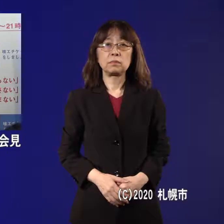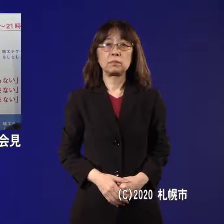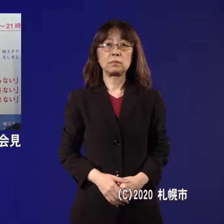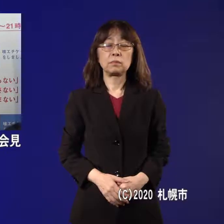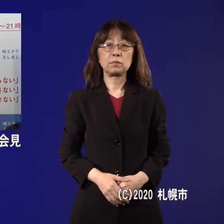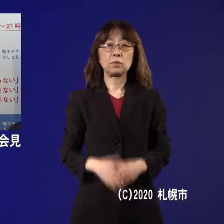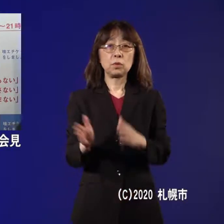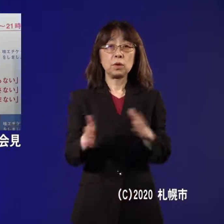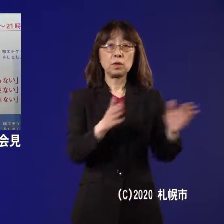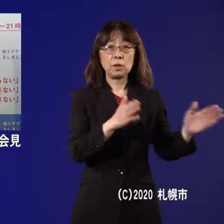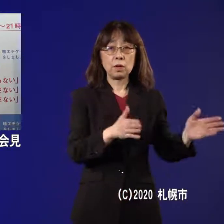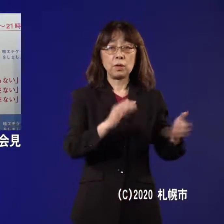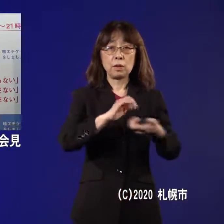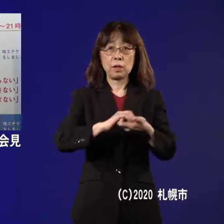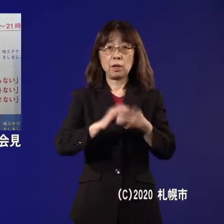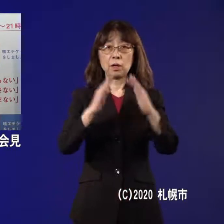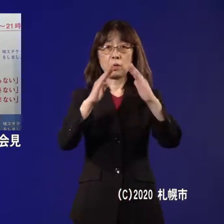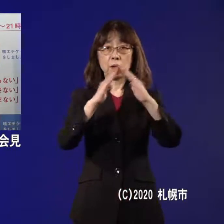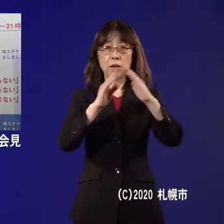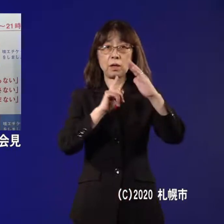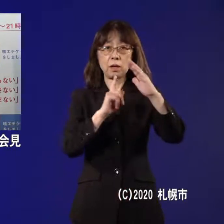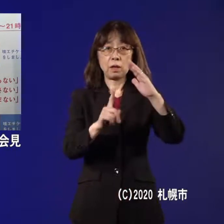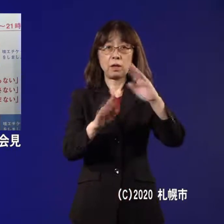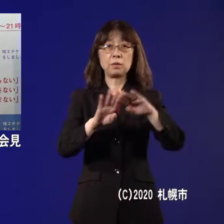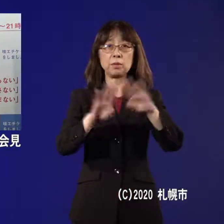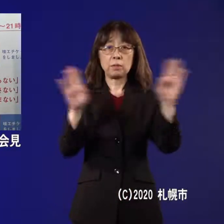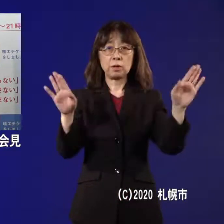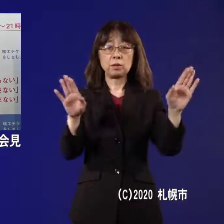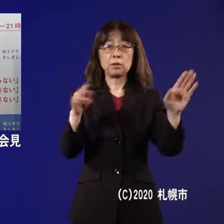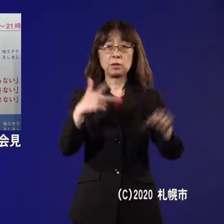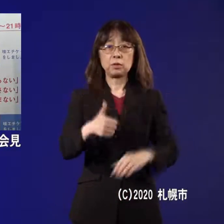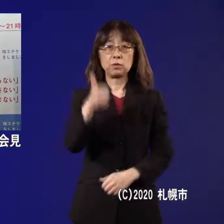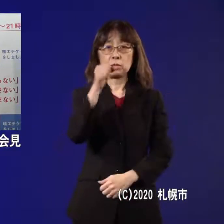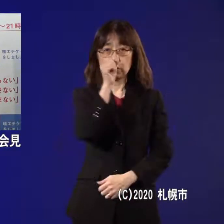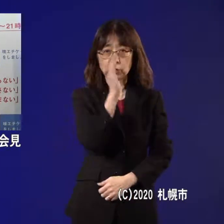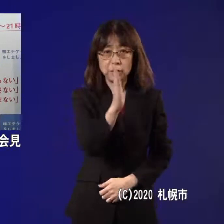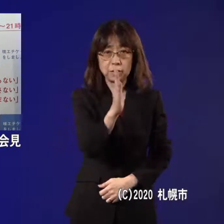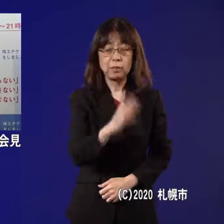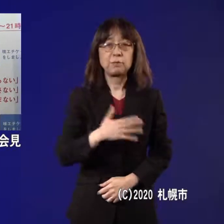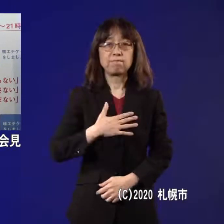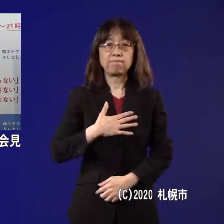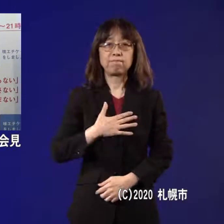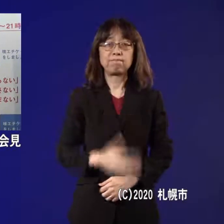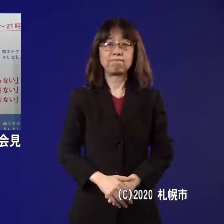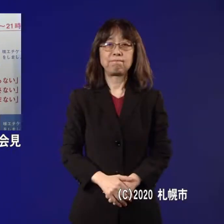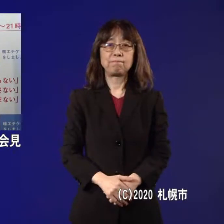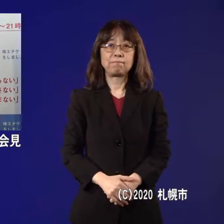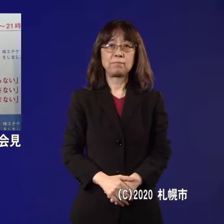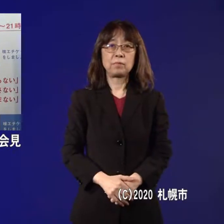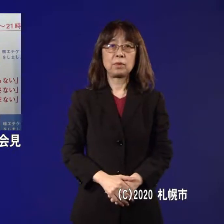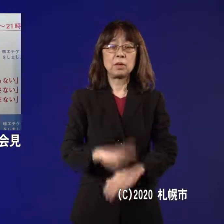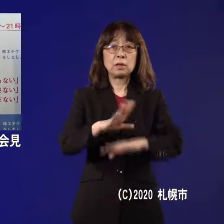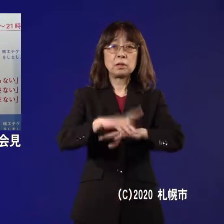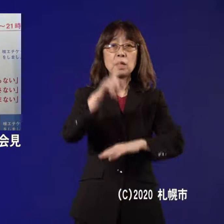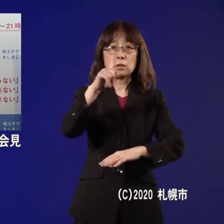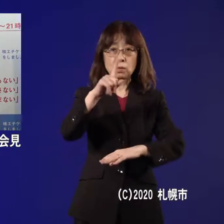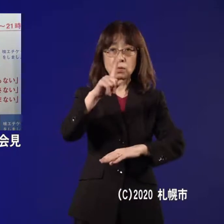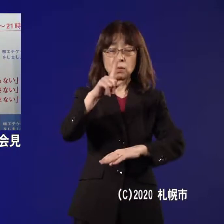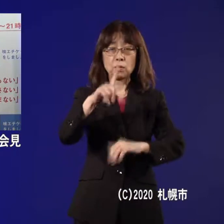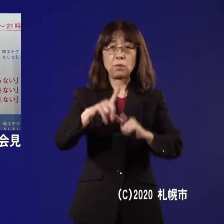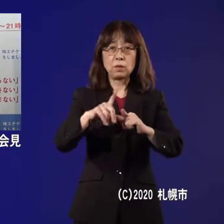で、それでは定例の会見を始めたいと思います。市長よろしくお願いいたします。はい、 最初冒頭に